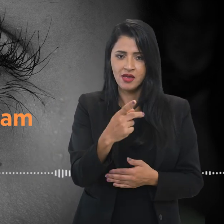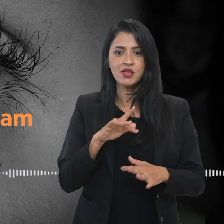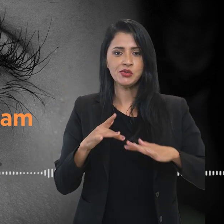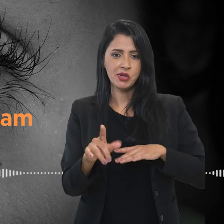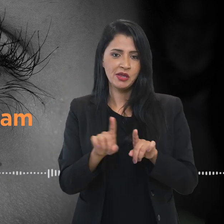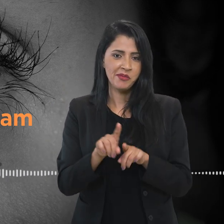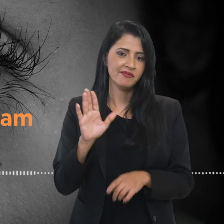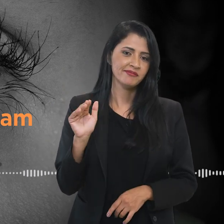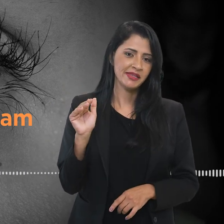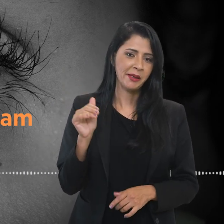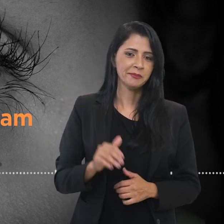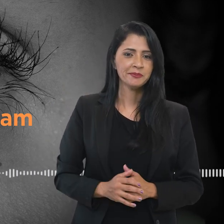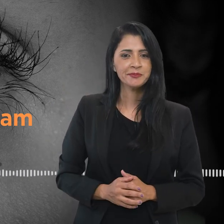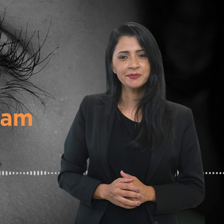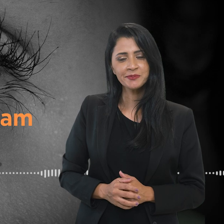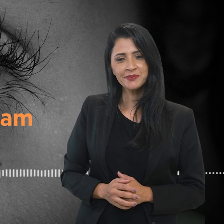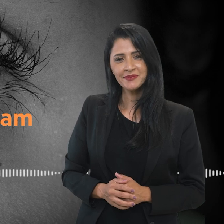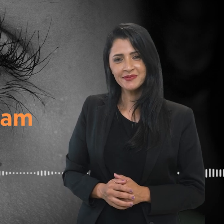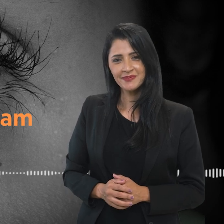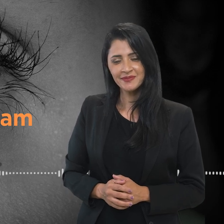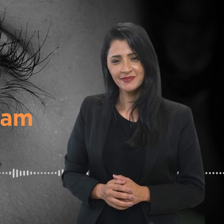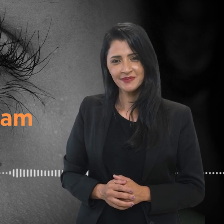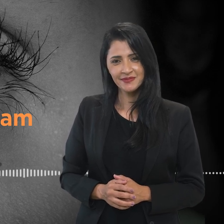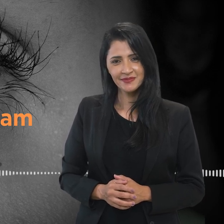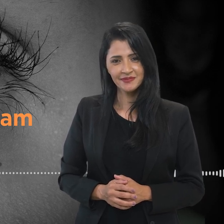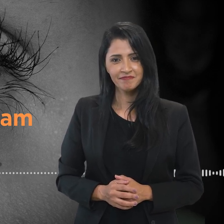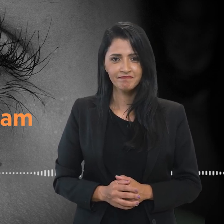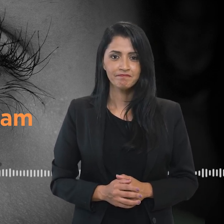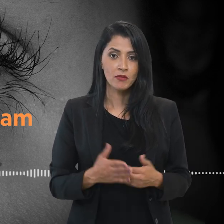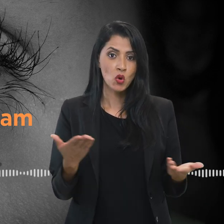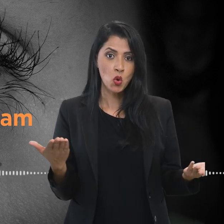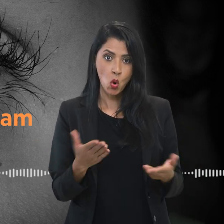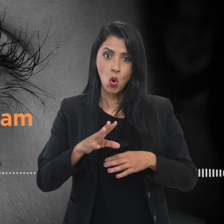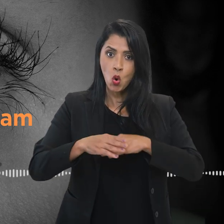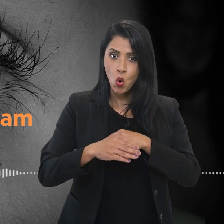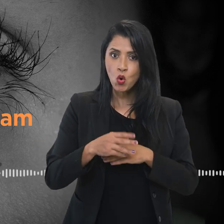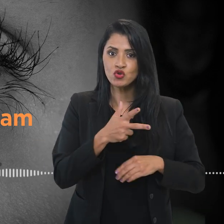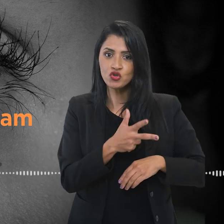Nacional no seu tocador de podcast e nas redes sociais. Até breve!